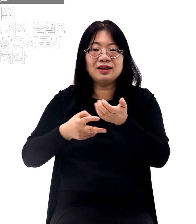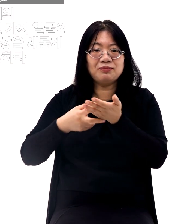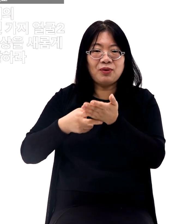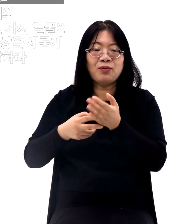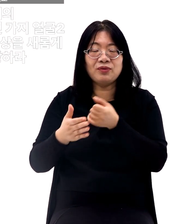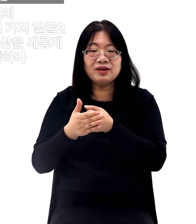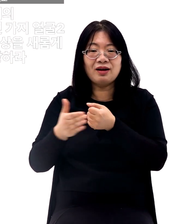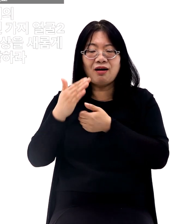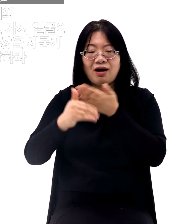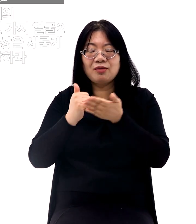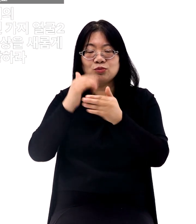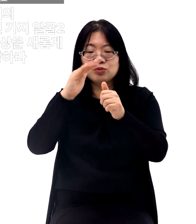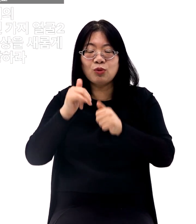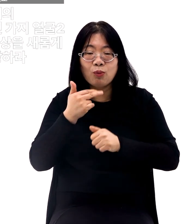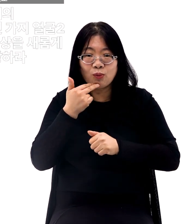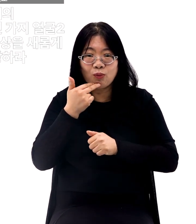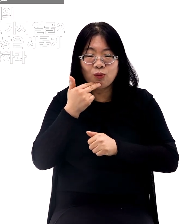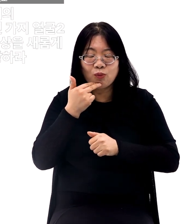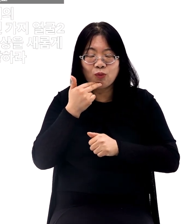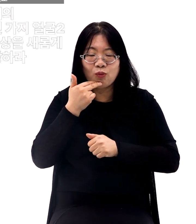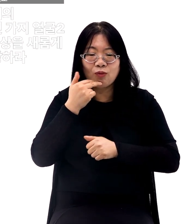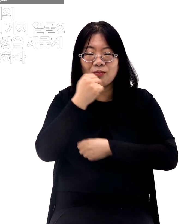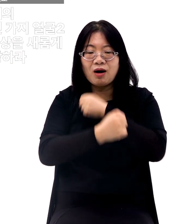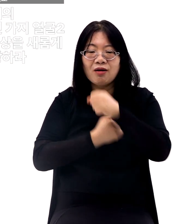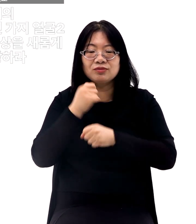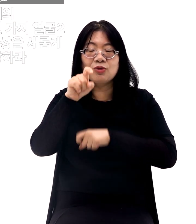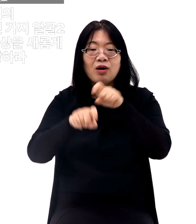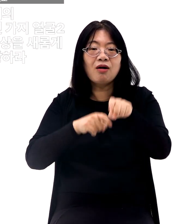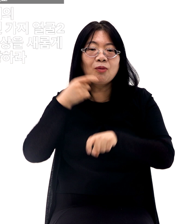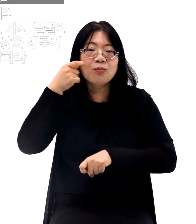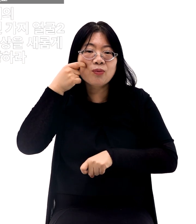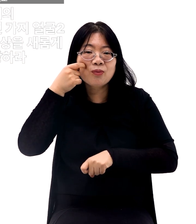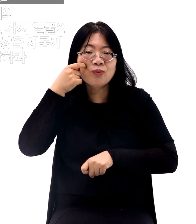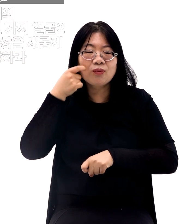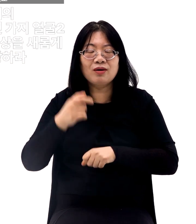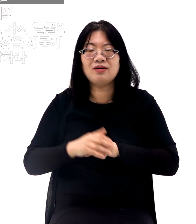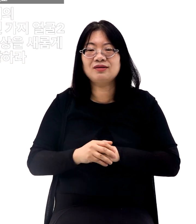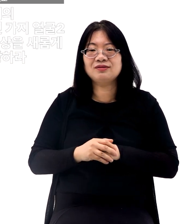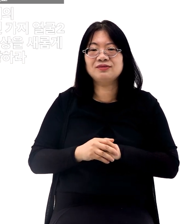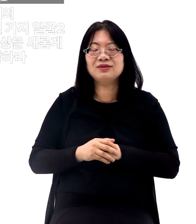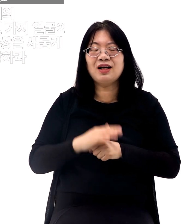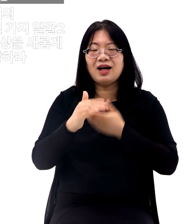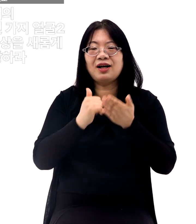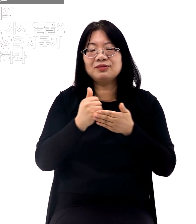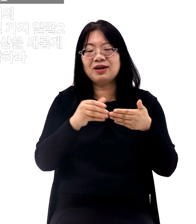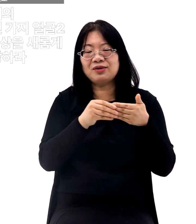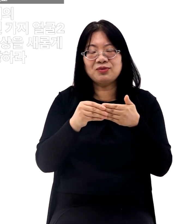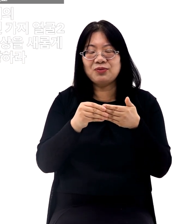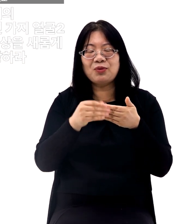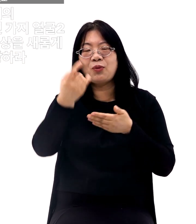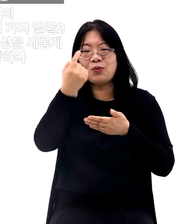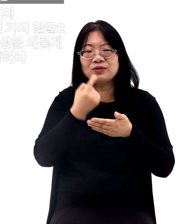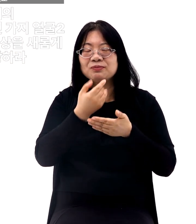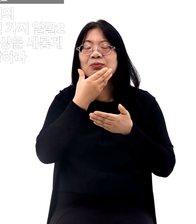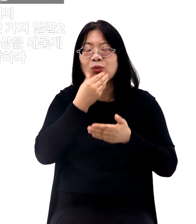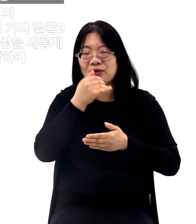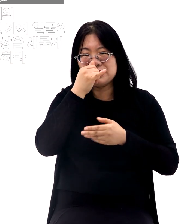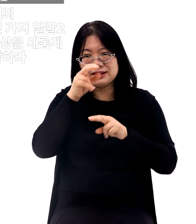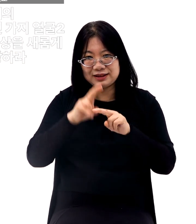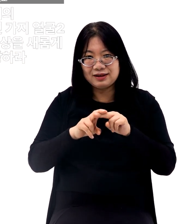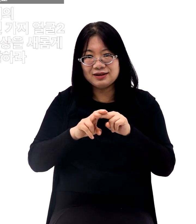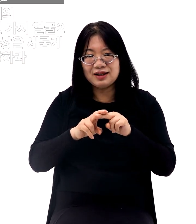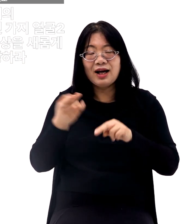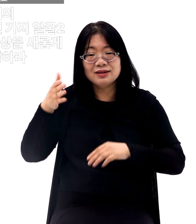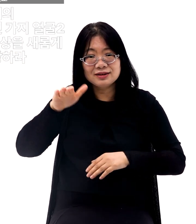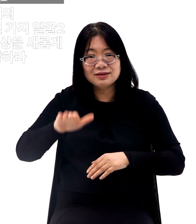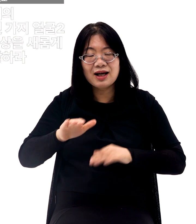없이는 누구도 올 수 없어요. 이끌림을 받는 자가 오는 복된 자리인데, 그럼에도 불구하고